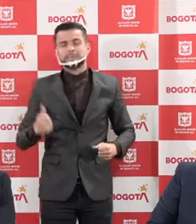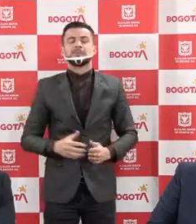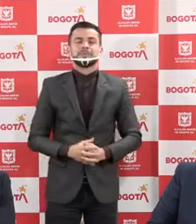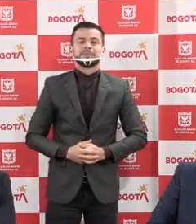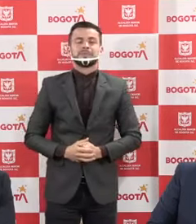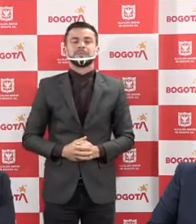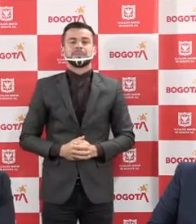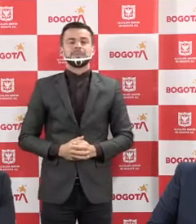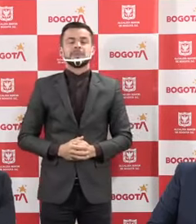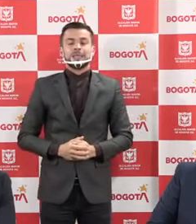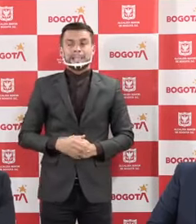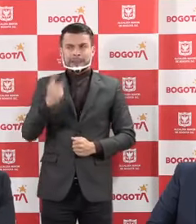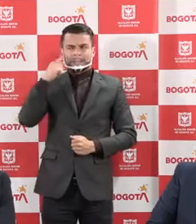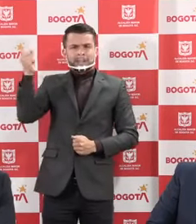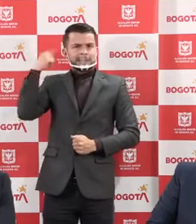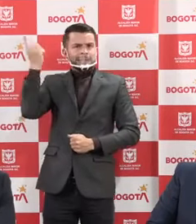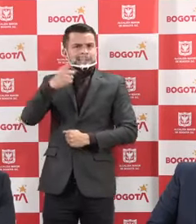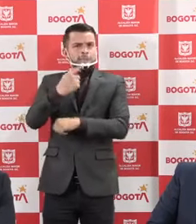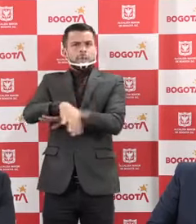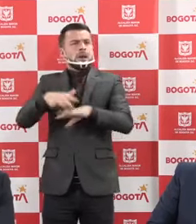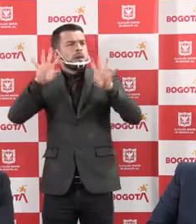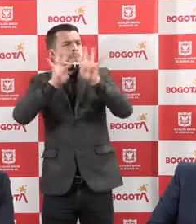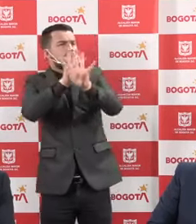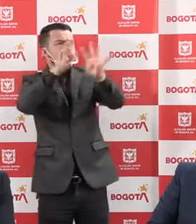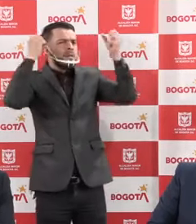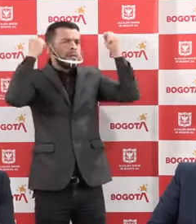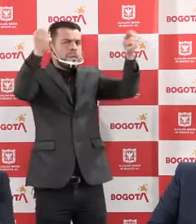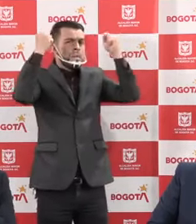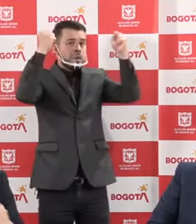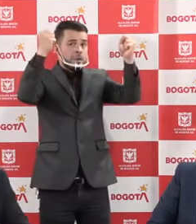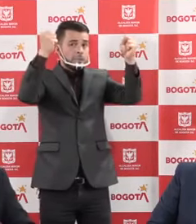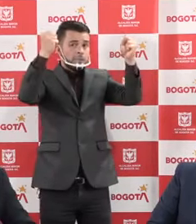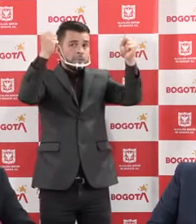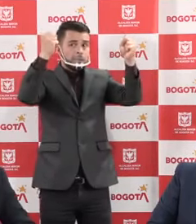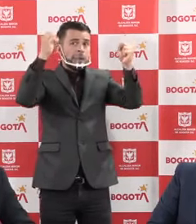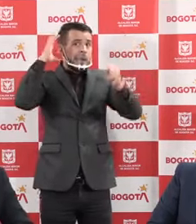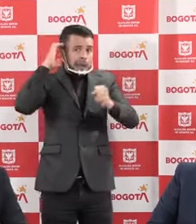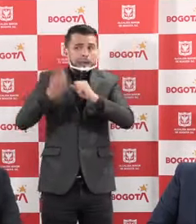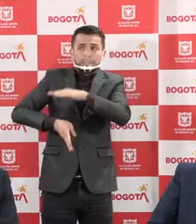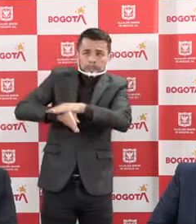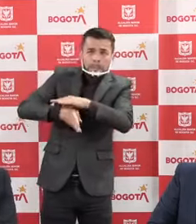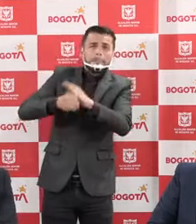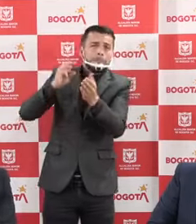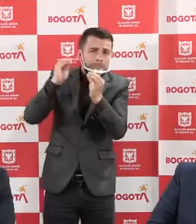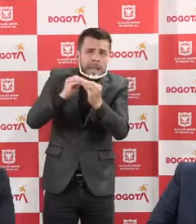últimos días si persisten las protestas el decreto tendría alguna modificación